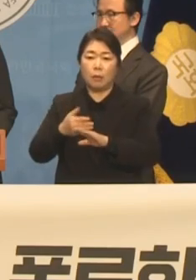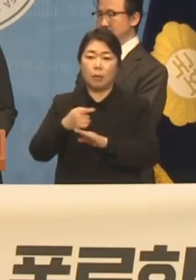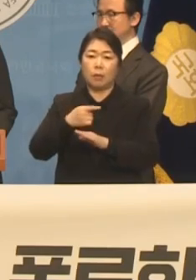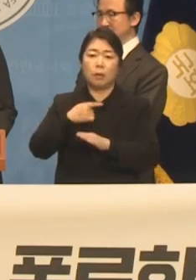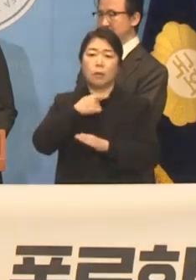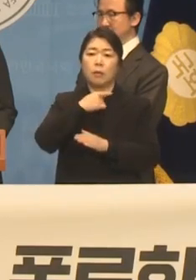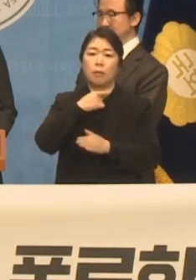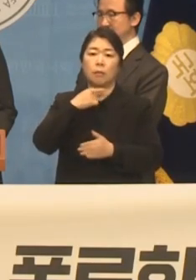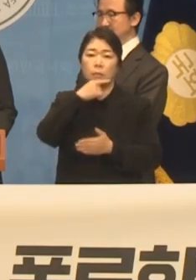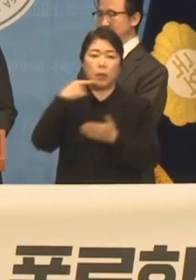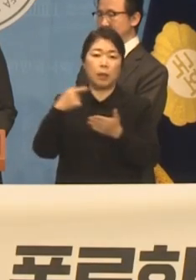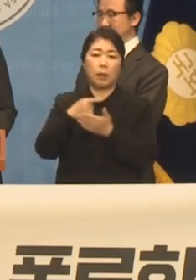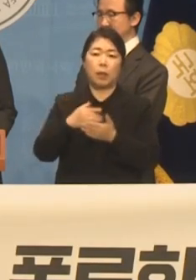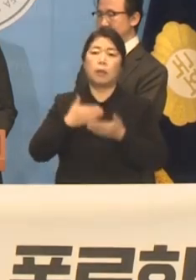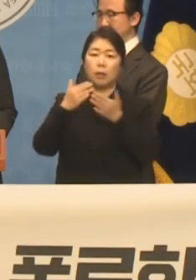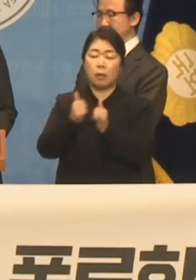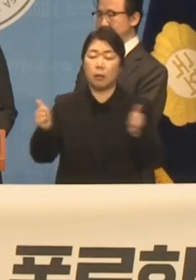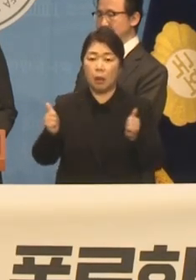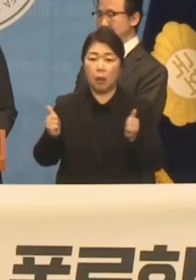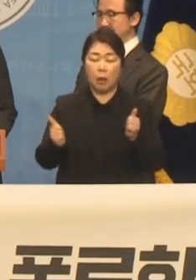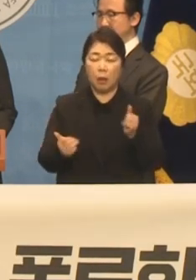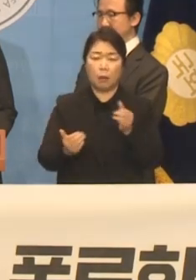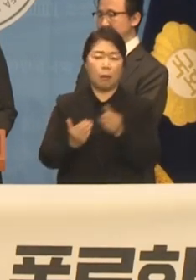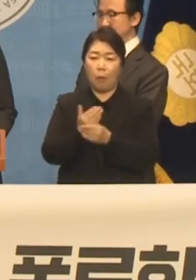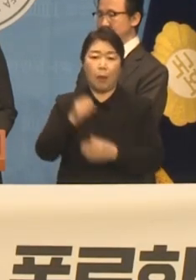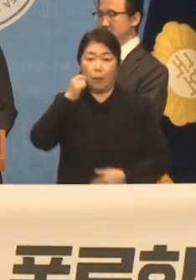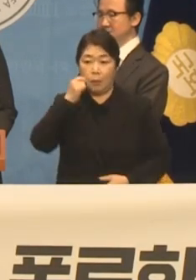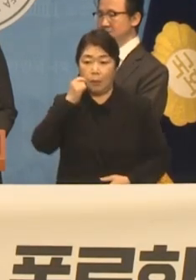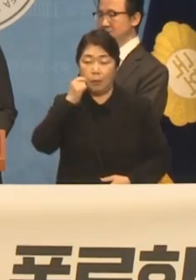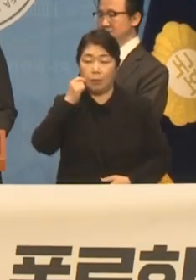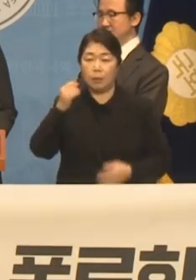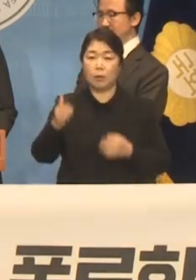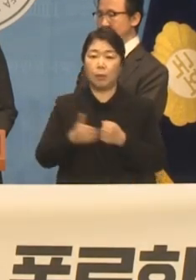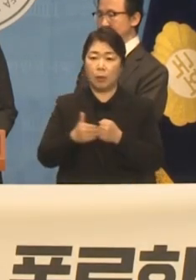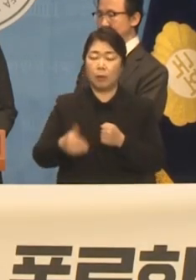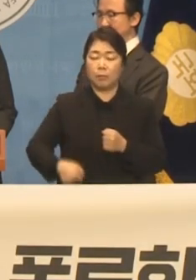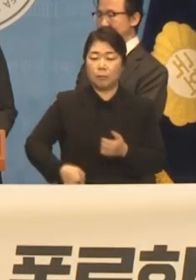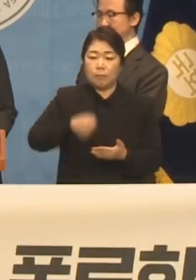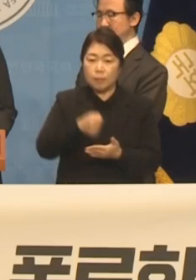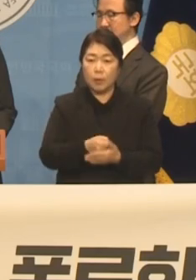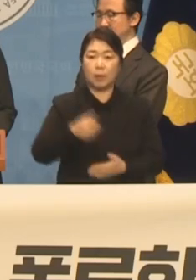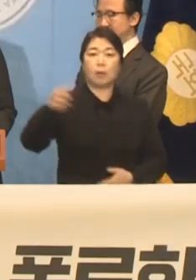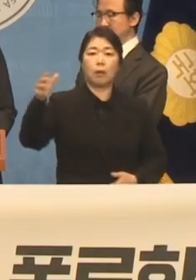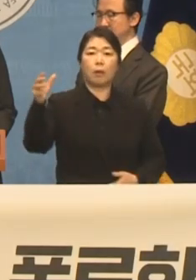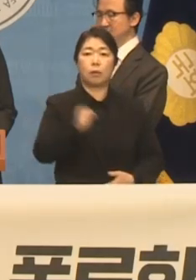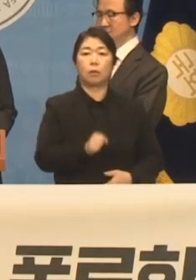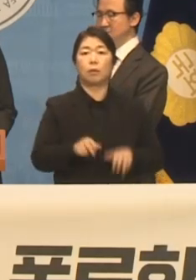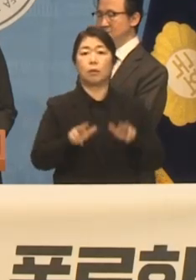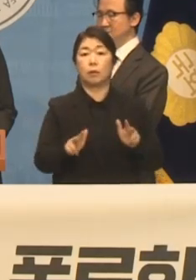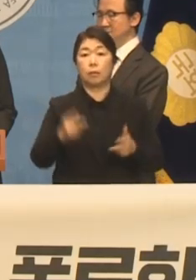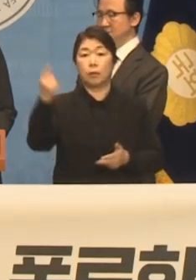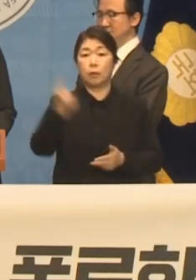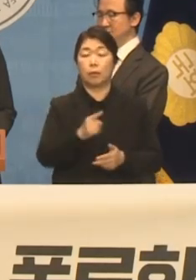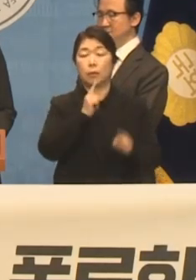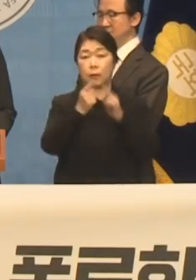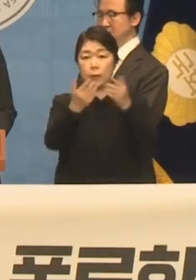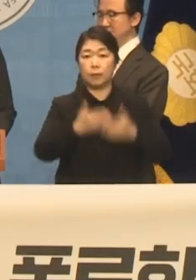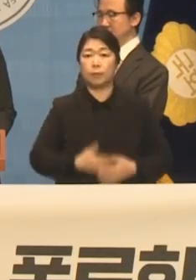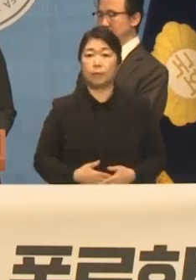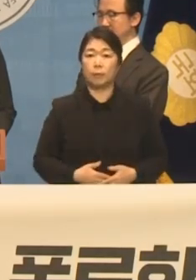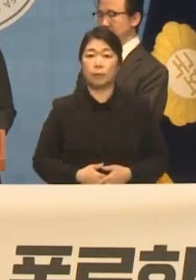생산되는 것을 막을 수 있다고 생각했기 때문에 용기를 해서이 자리에 서게 된